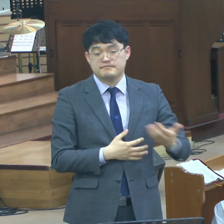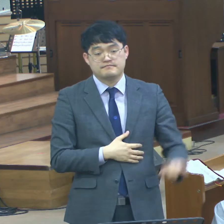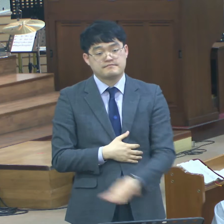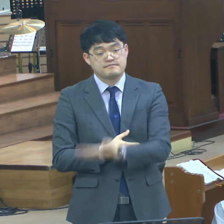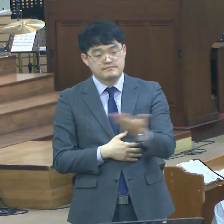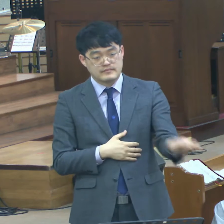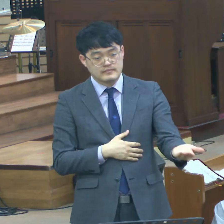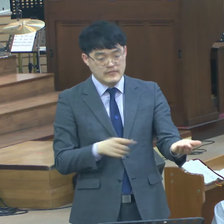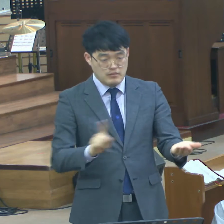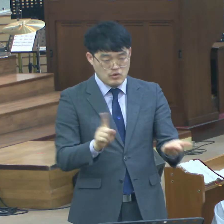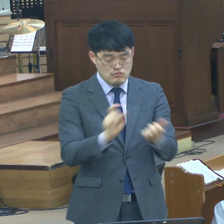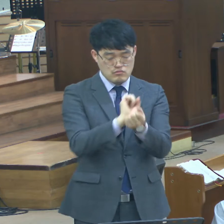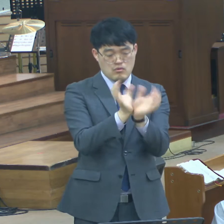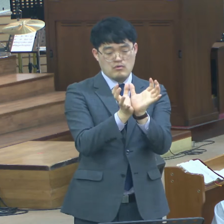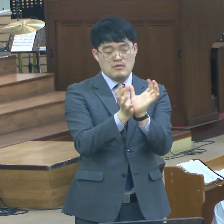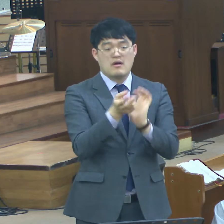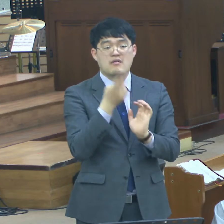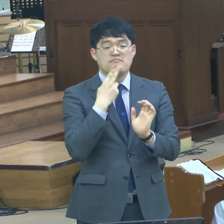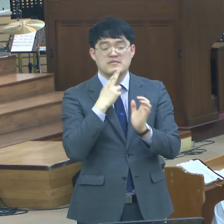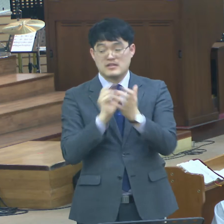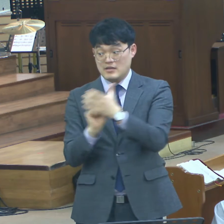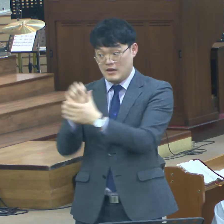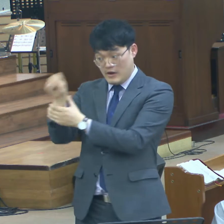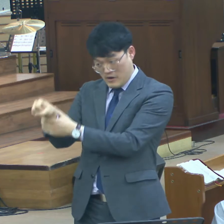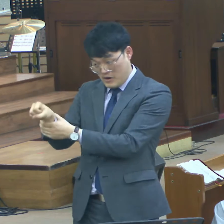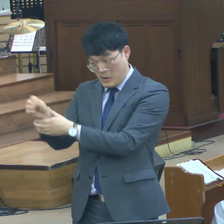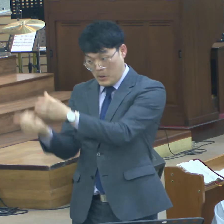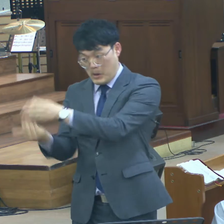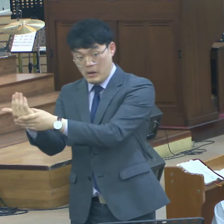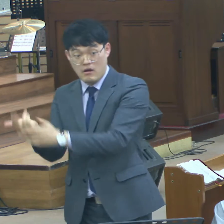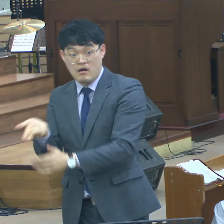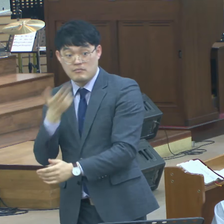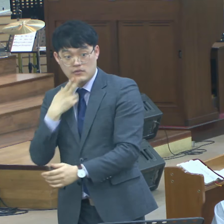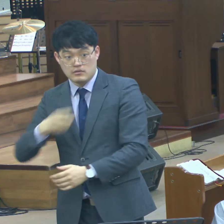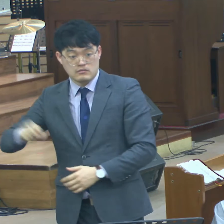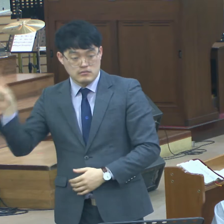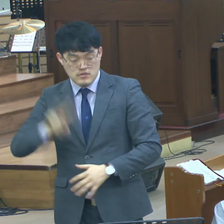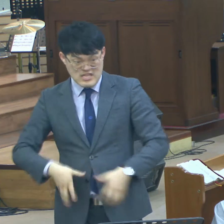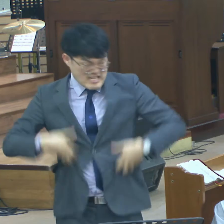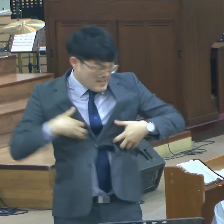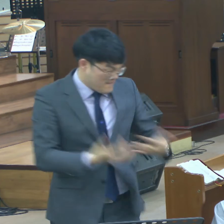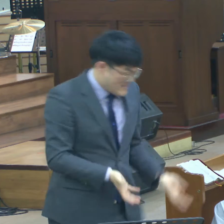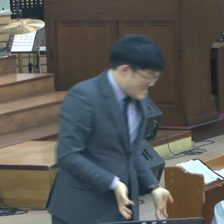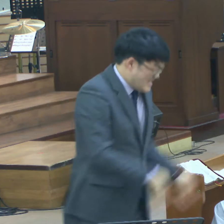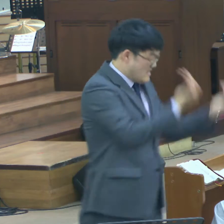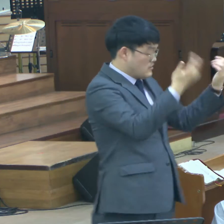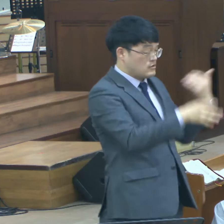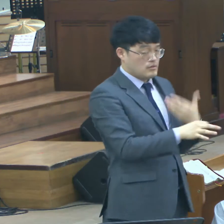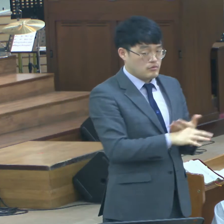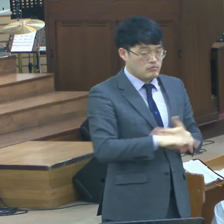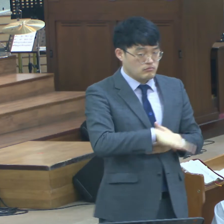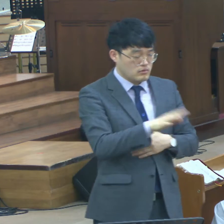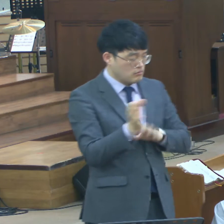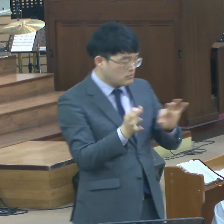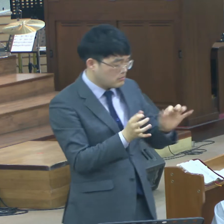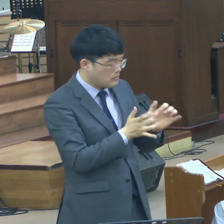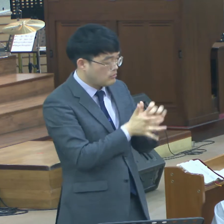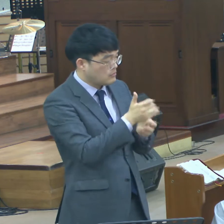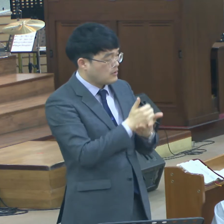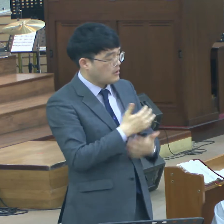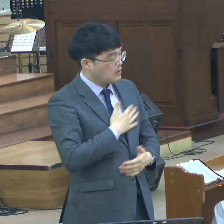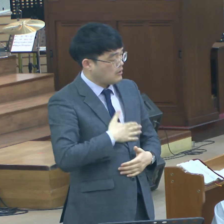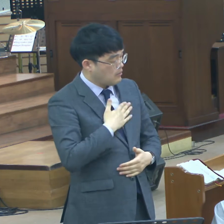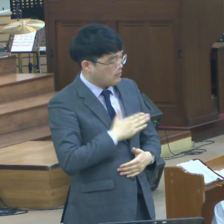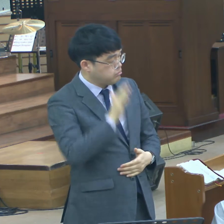무화과 사건 없이 성전에 가서 막 뒤집어 엎고 하면은 주님이 감정적으로 한 것 같고 갑자기 왜 저런가 하는데